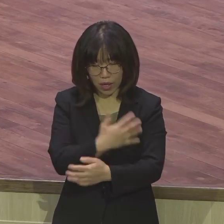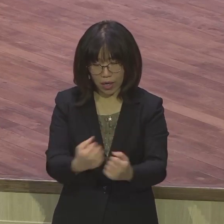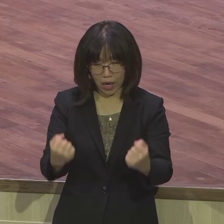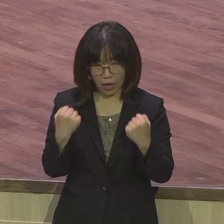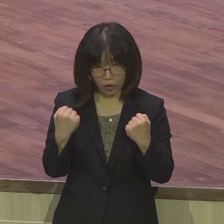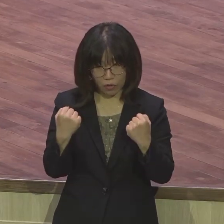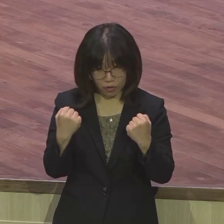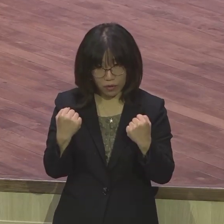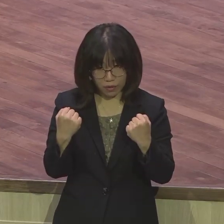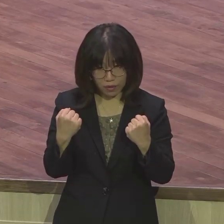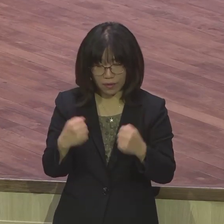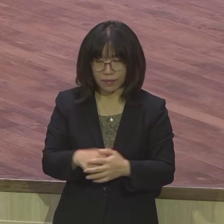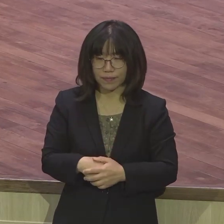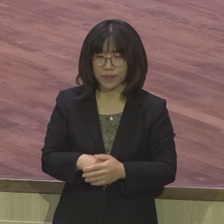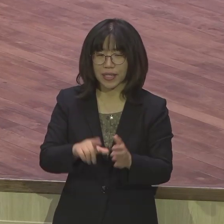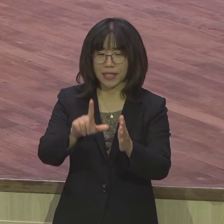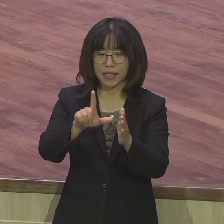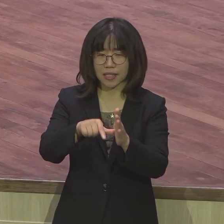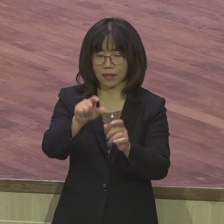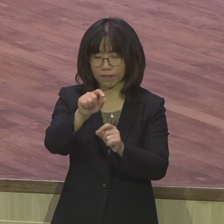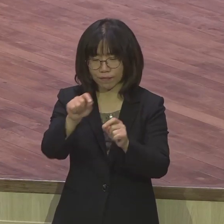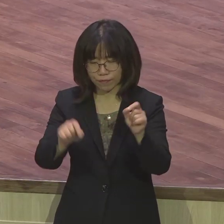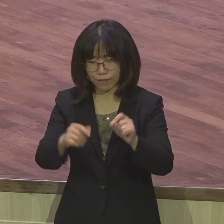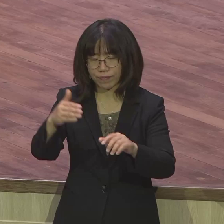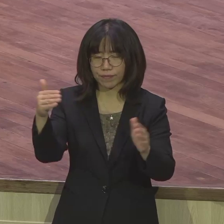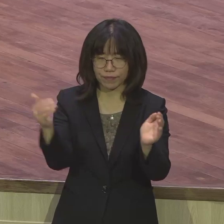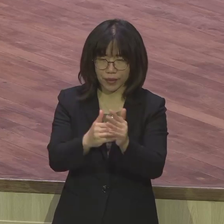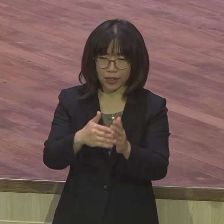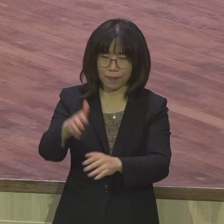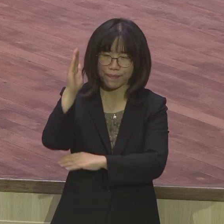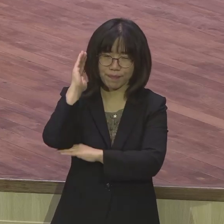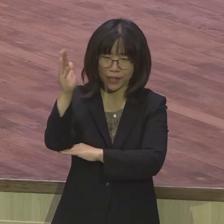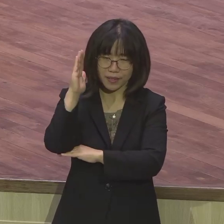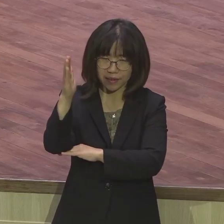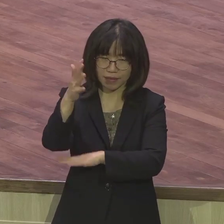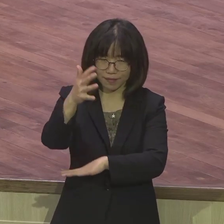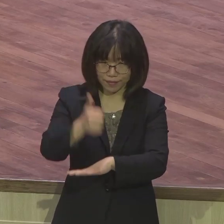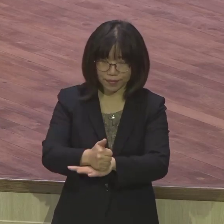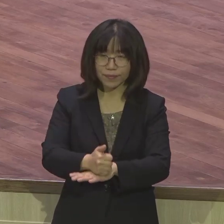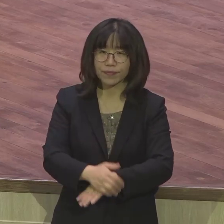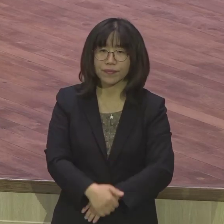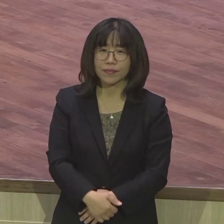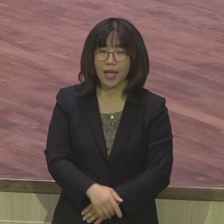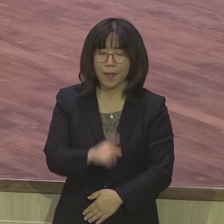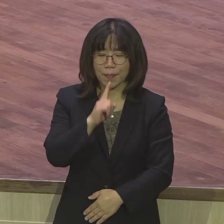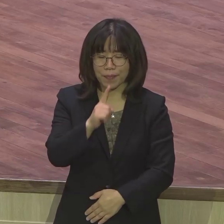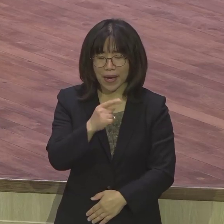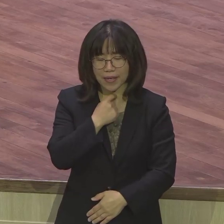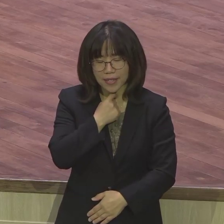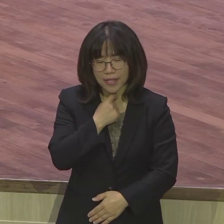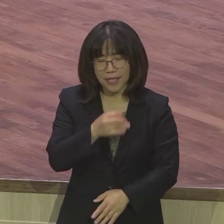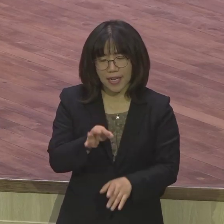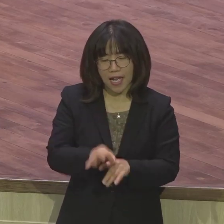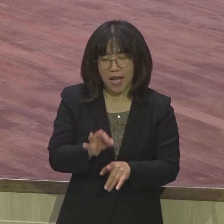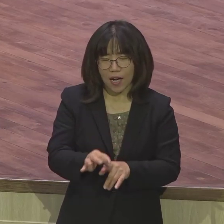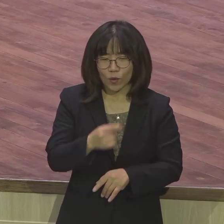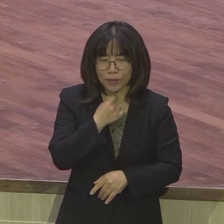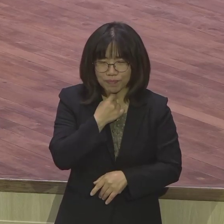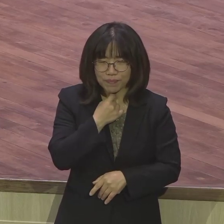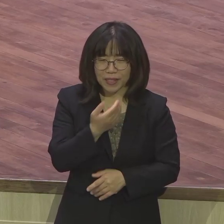마쳐야 될 시간이 돌아왔습니다. 결론입니다. 결론. 아, 하고 싶은 말은 많은데 그만해야 되겠습니다.